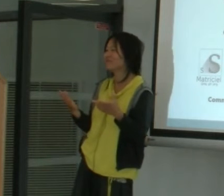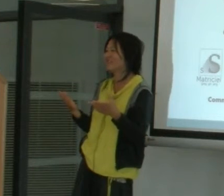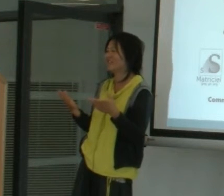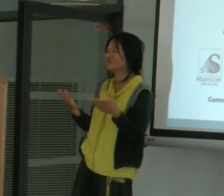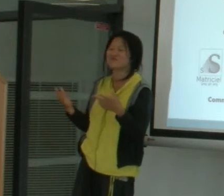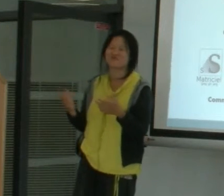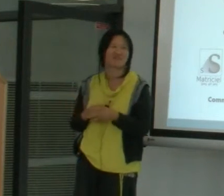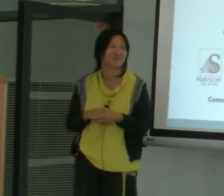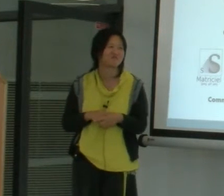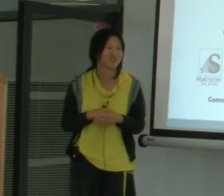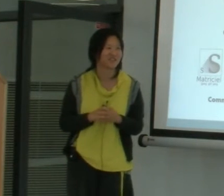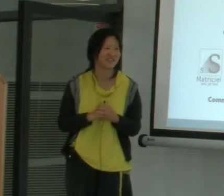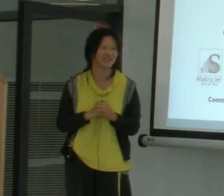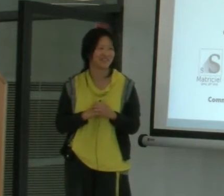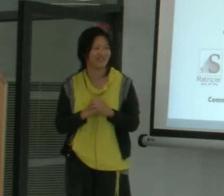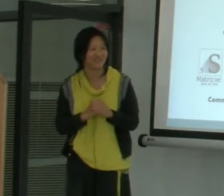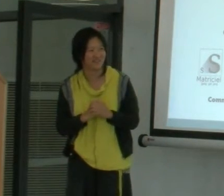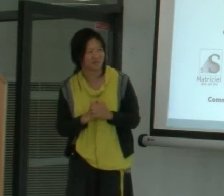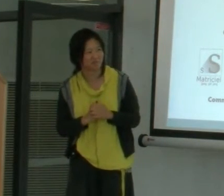signent.